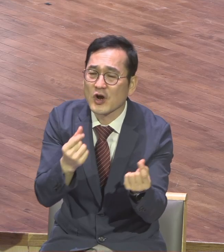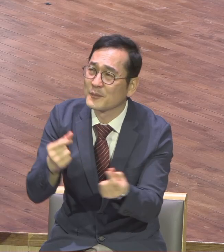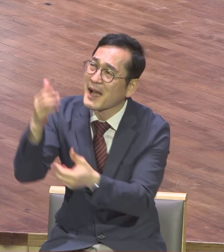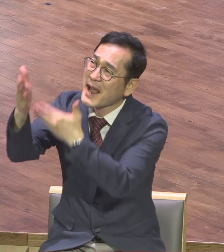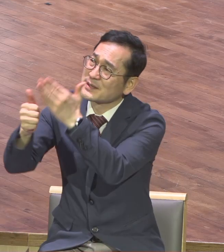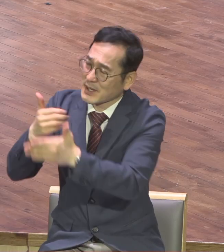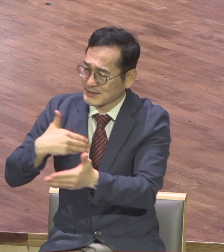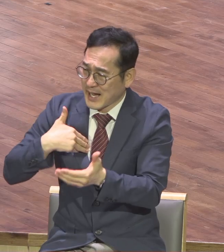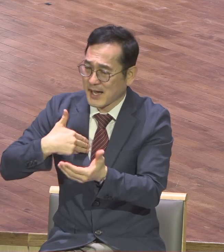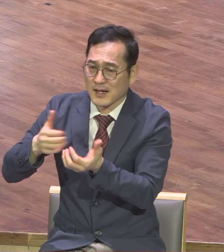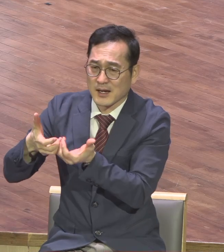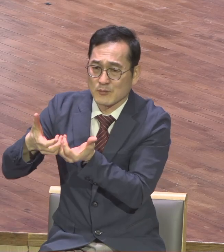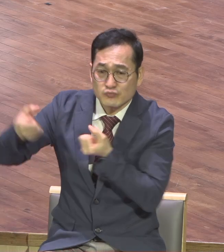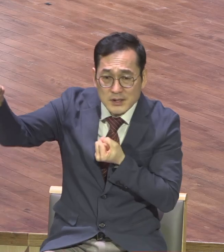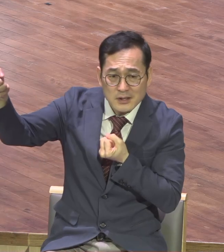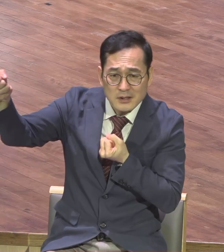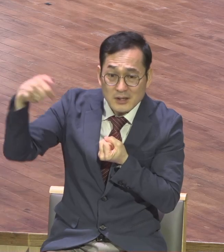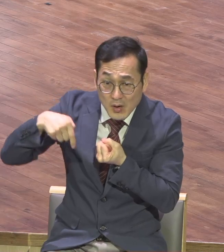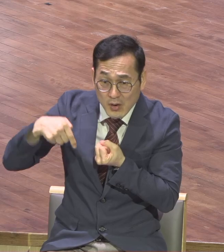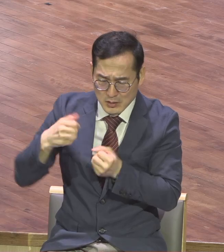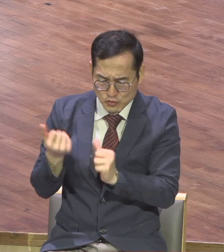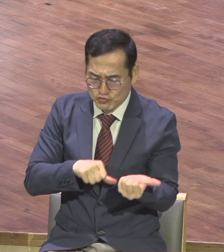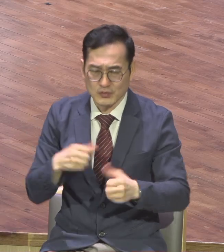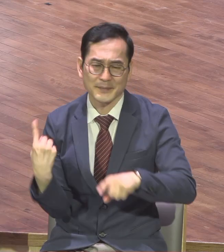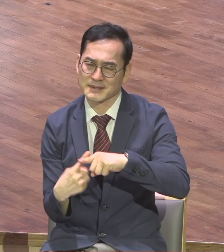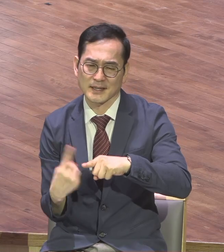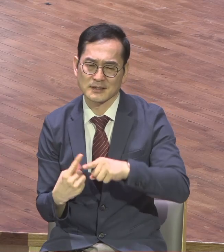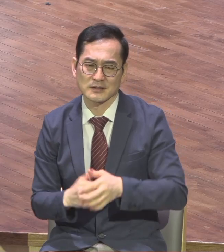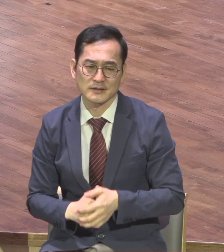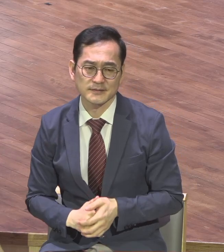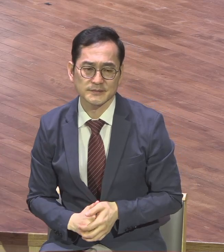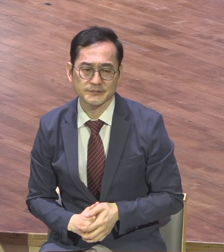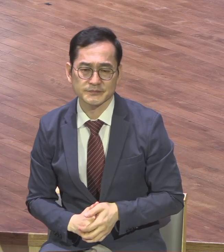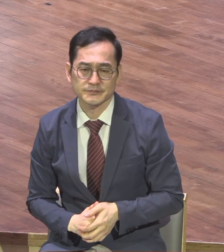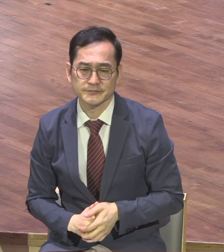죽은 상태예요. 하나님과 나와 분리된 상태.